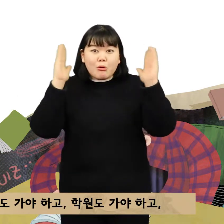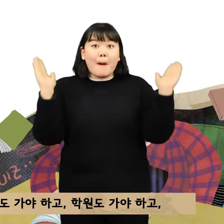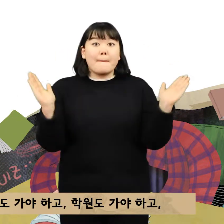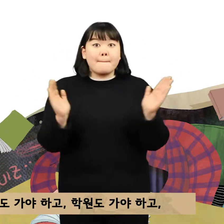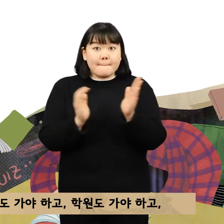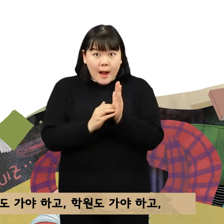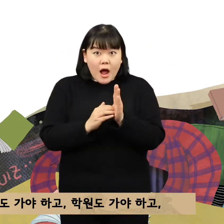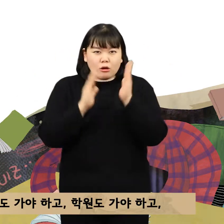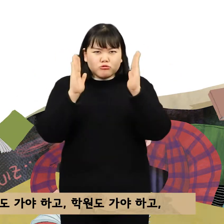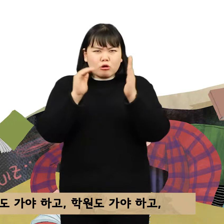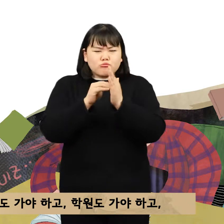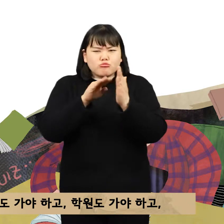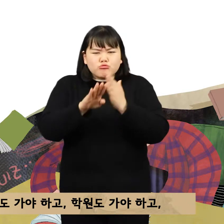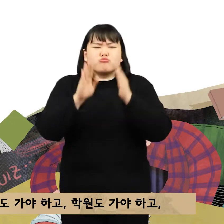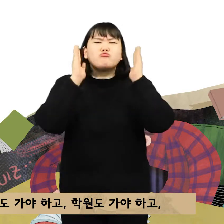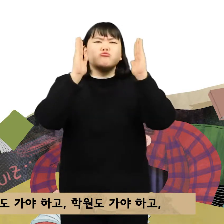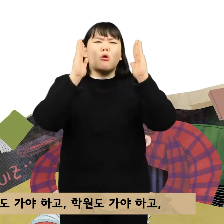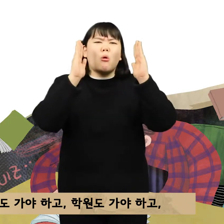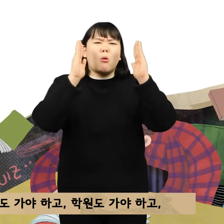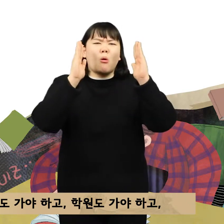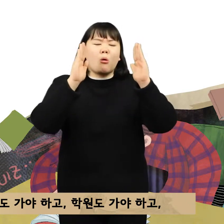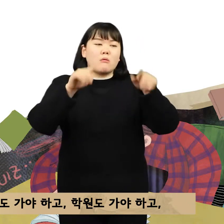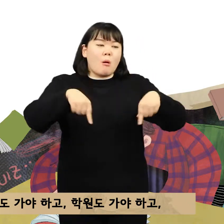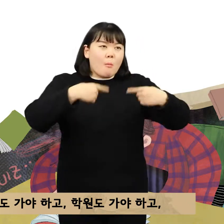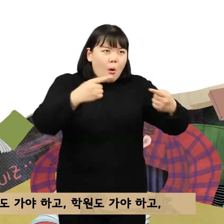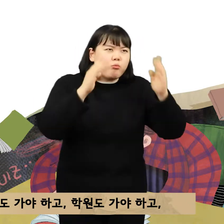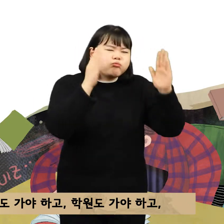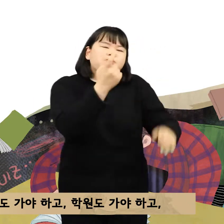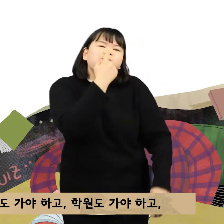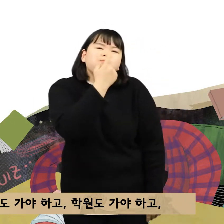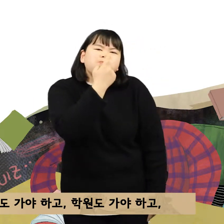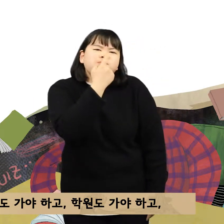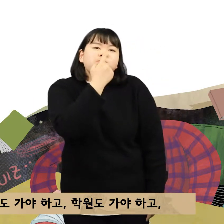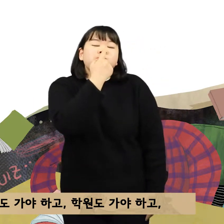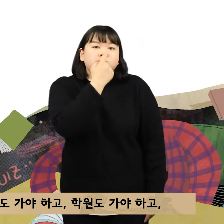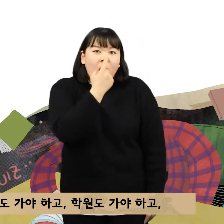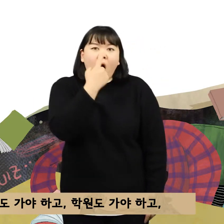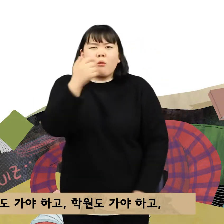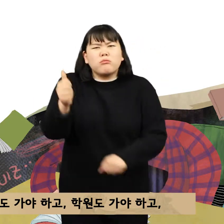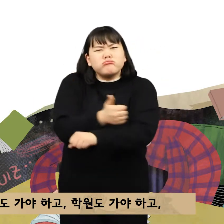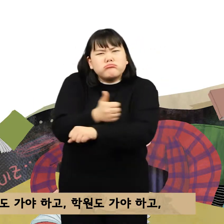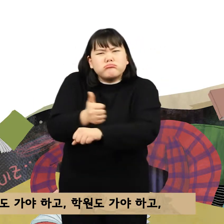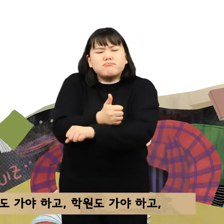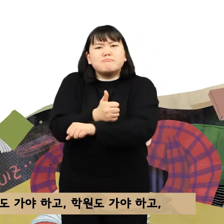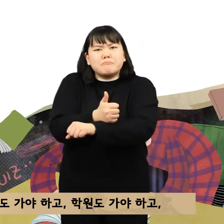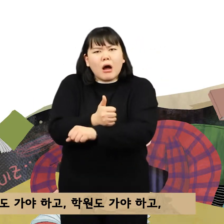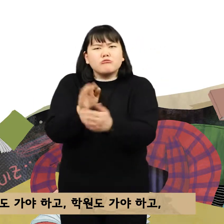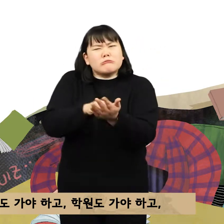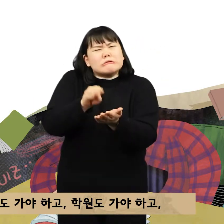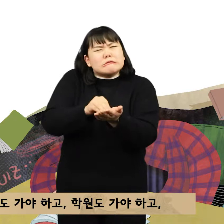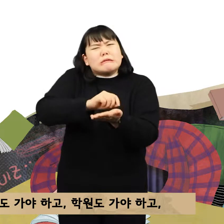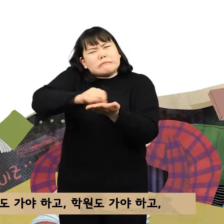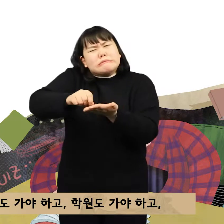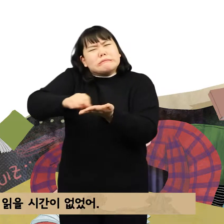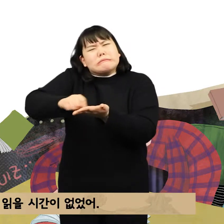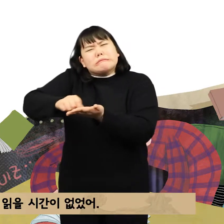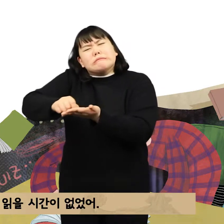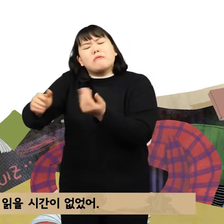학교 수업이 끝나면 방과 후 수업도 가야 하고 학원도 가야 하고